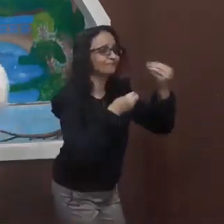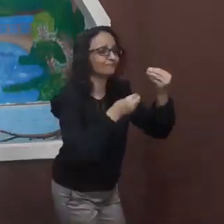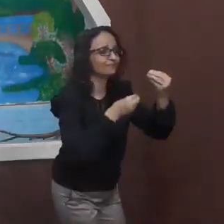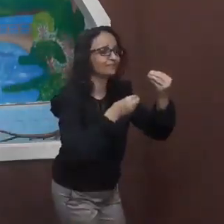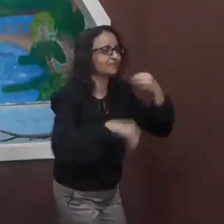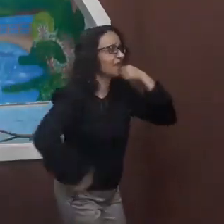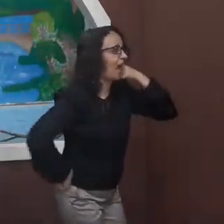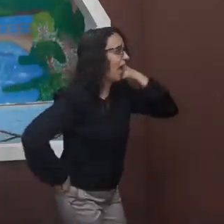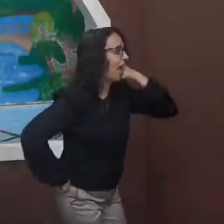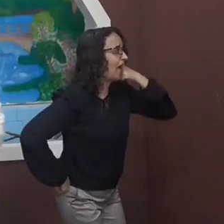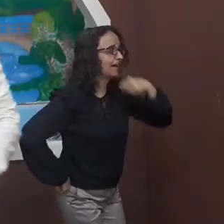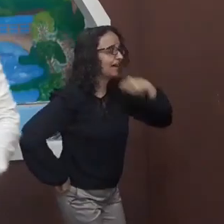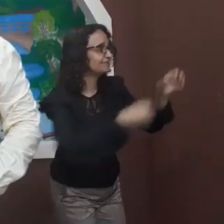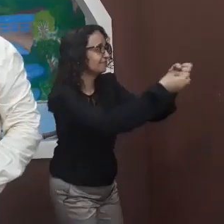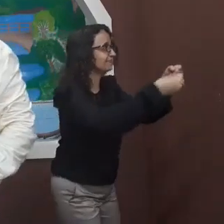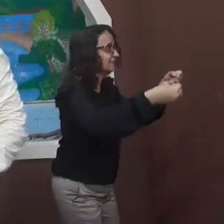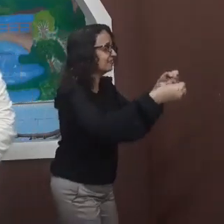nova, não tem onde colocar.